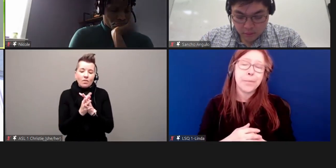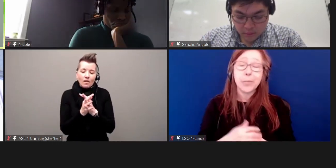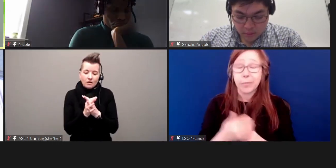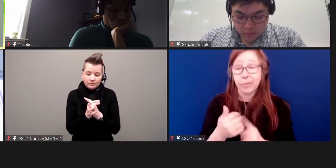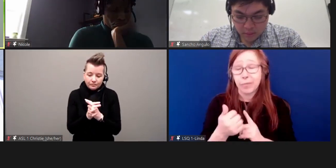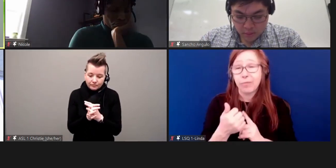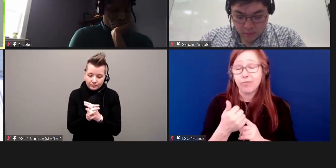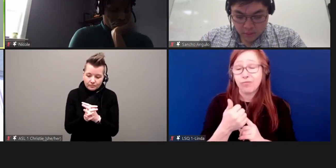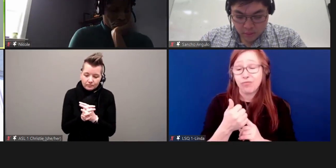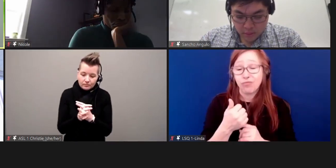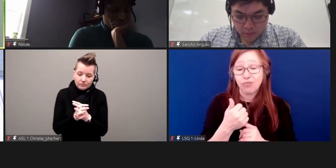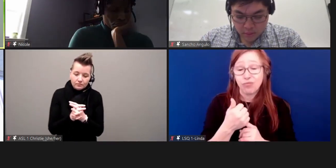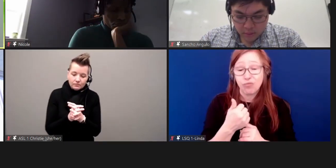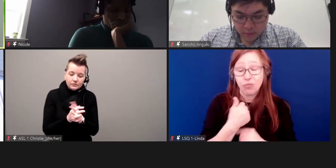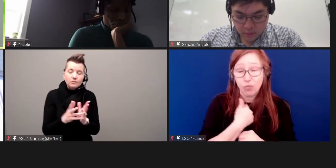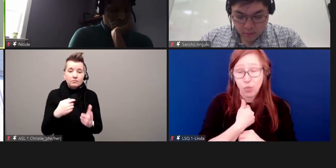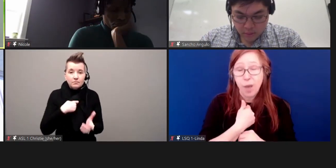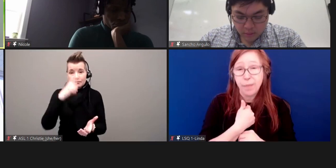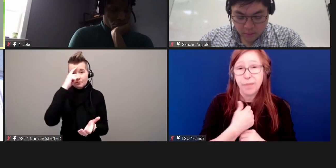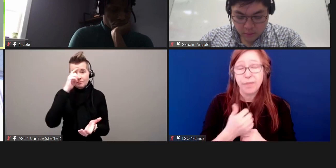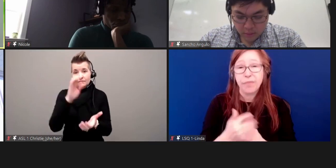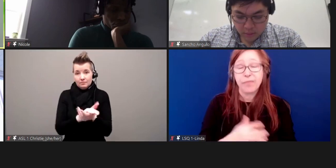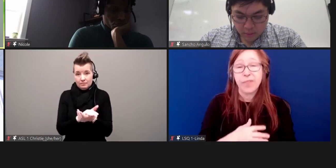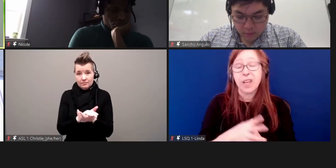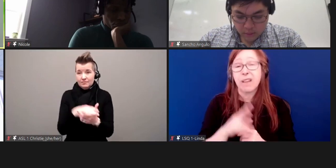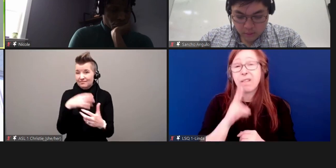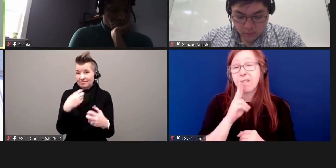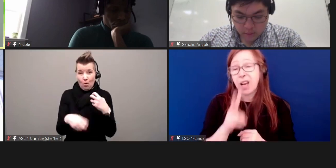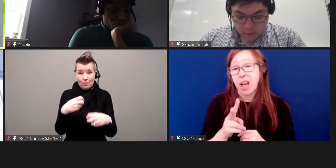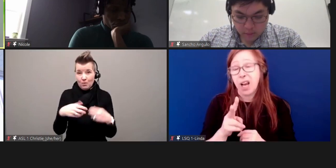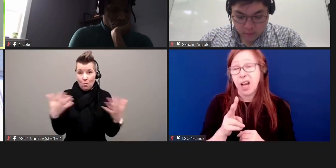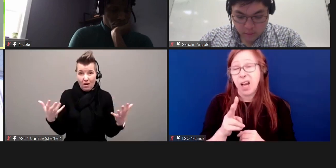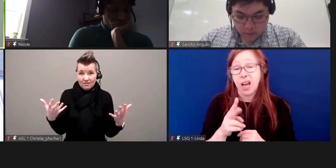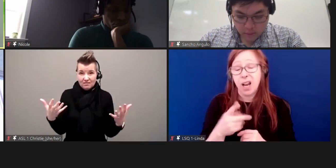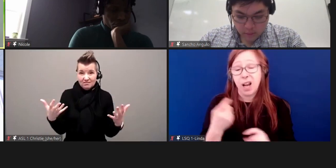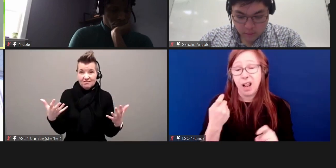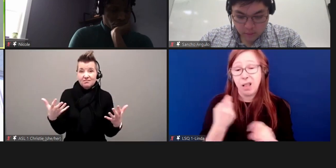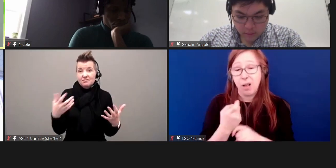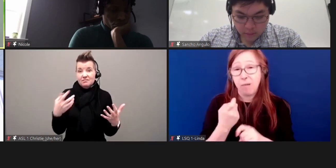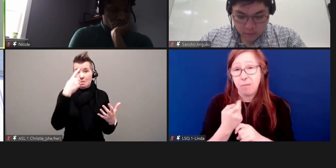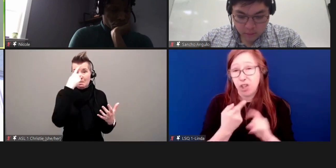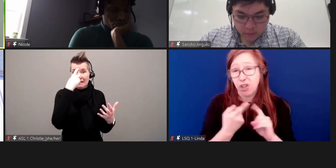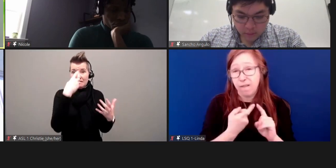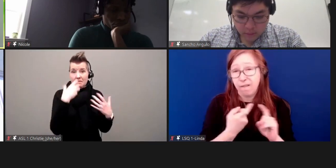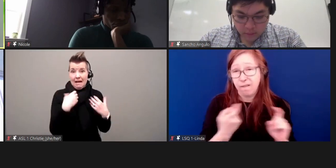les vrais dégâts sont causés par la stigmatisation.